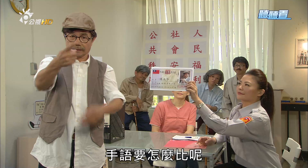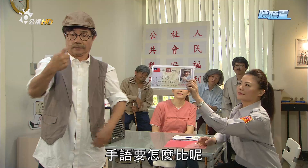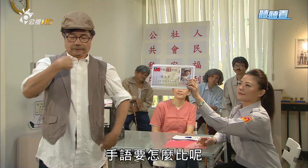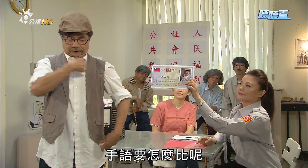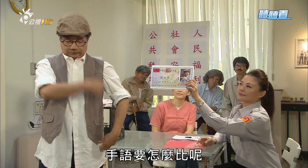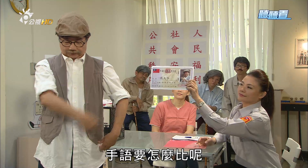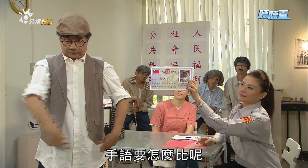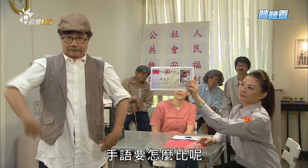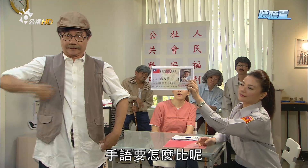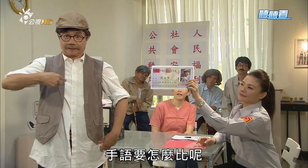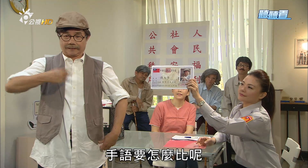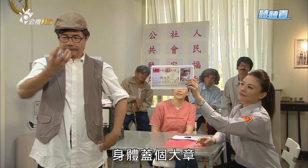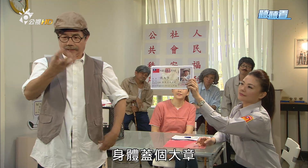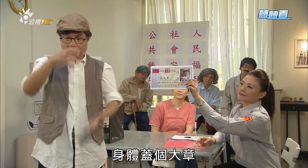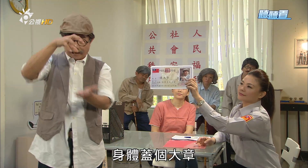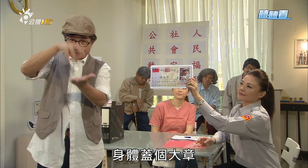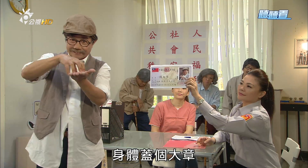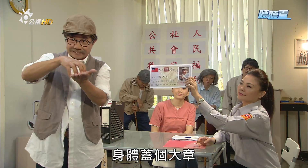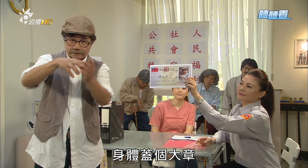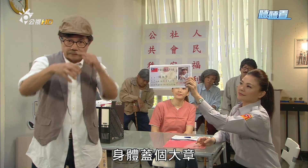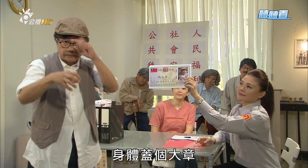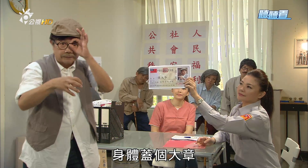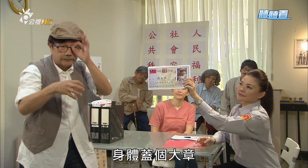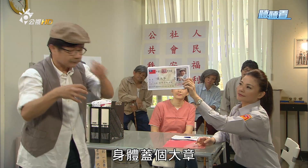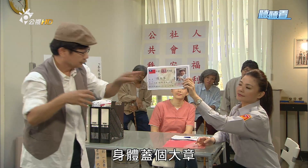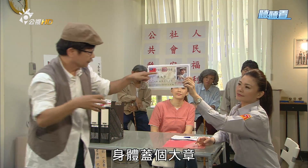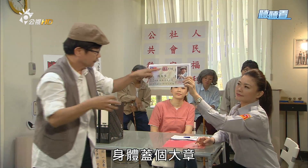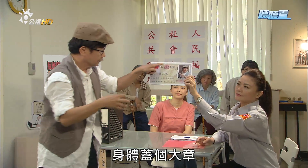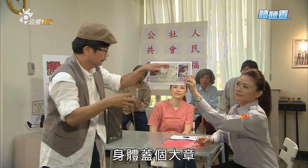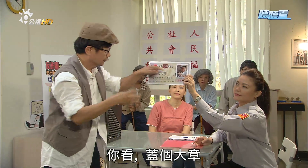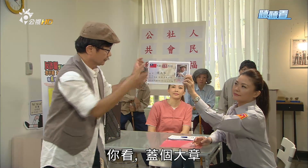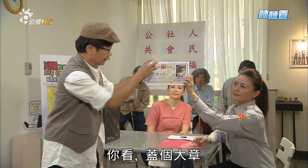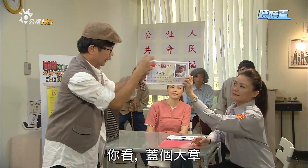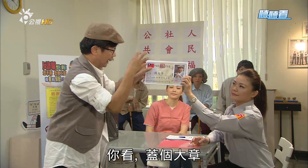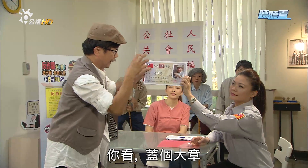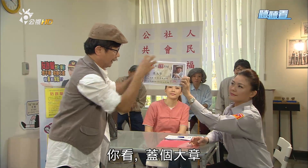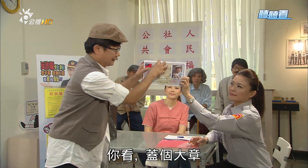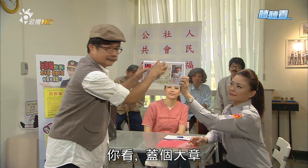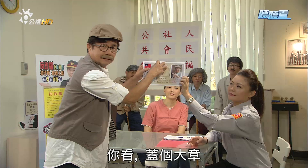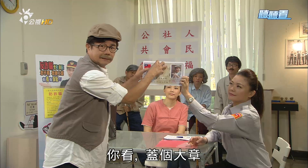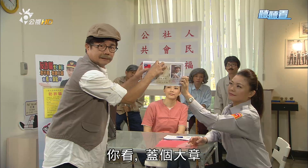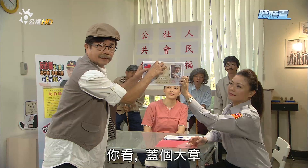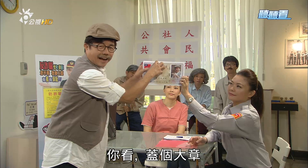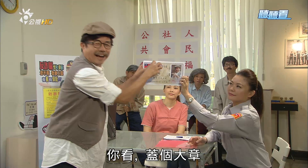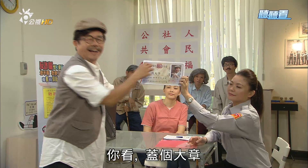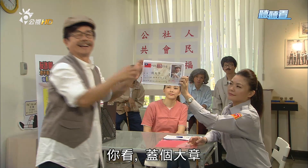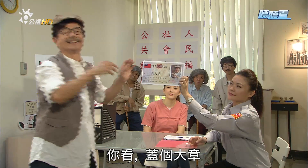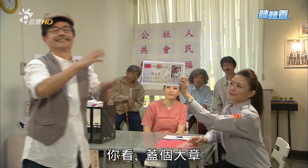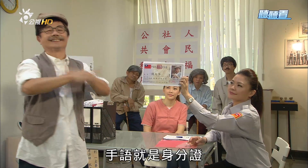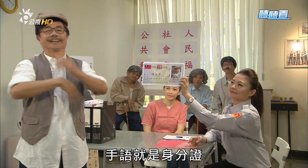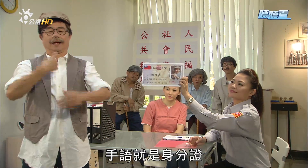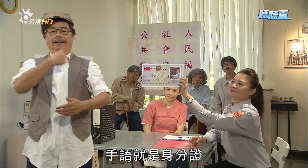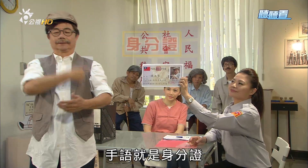语要怎么比呢？身体盖个大章，你看啊，盖个大章，手语就是